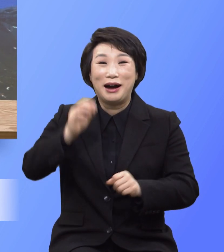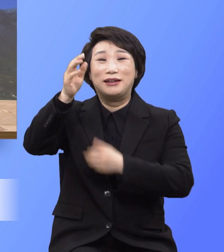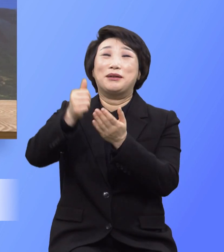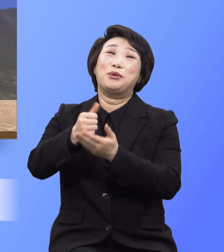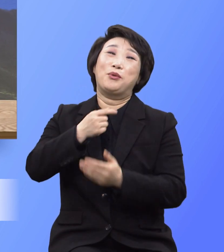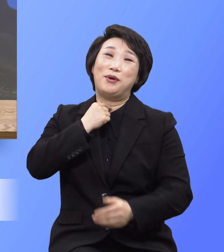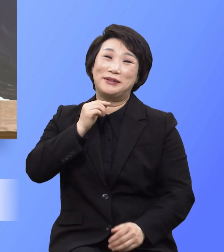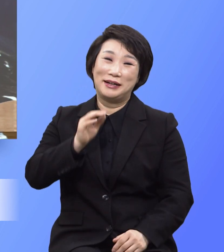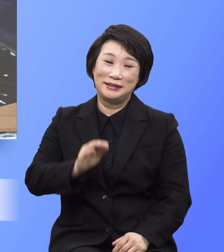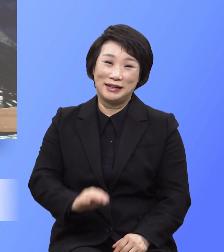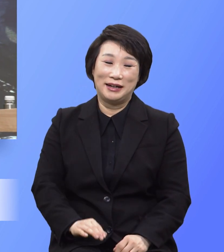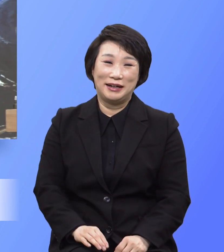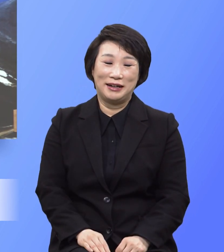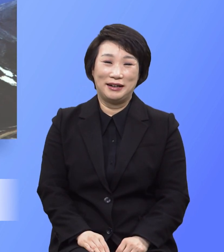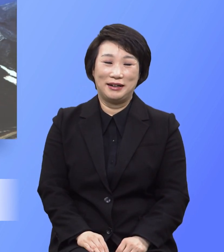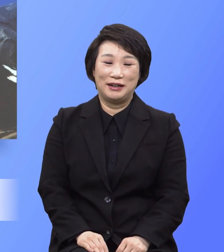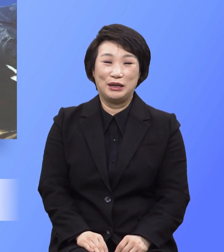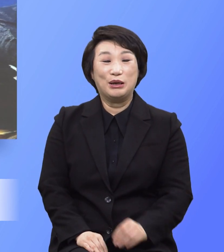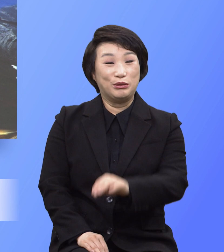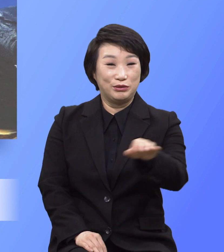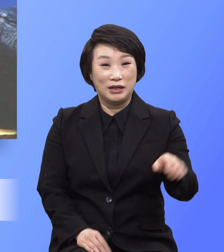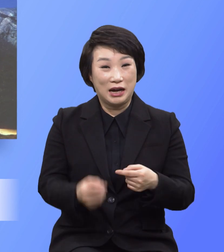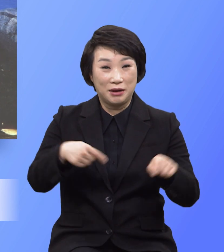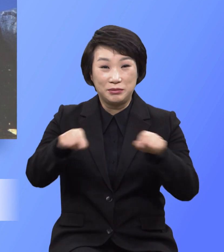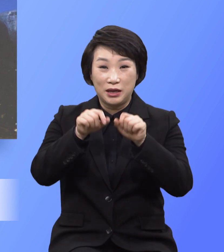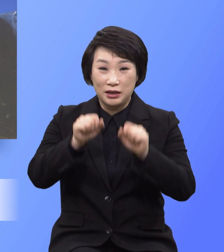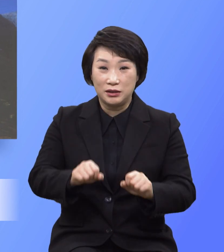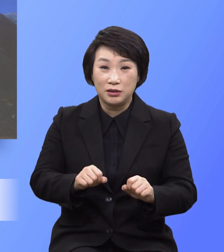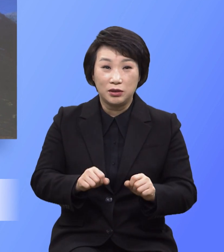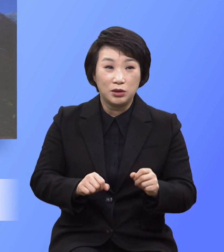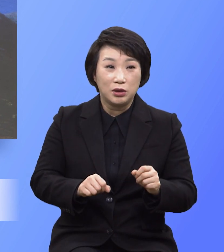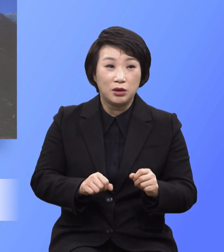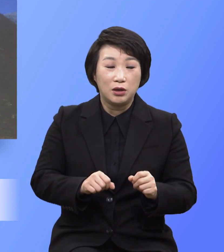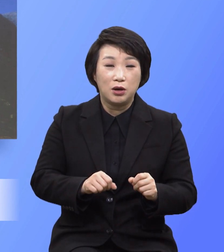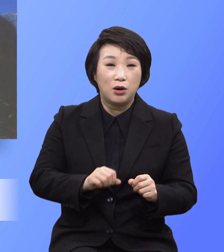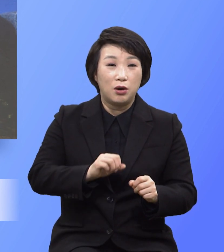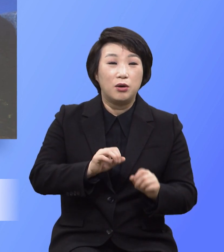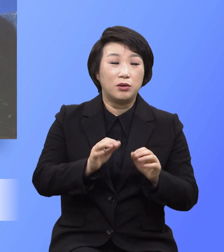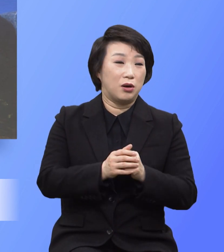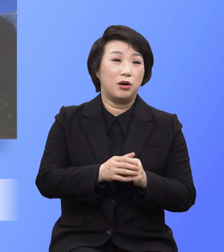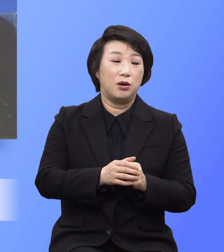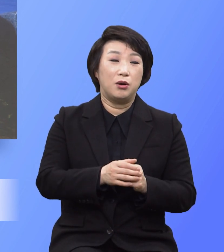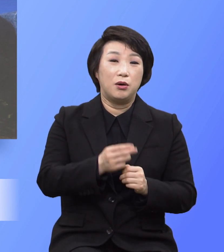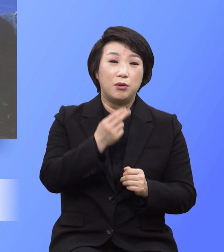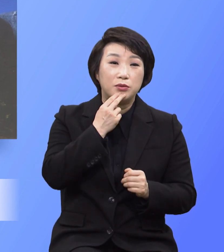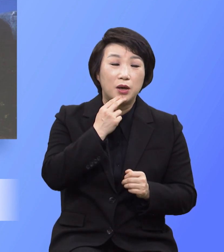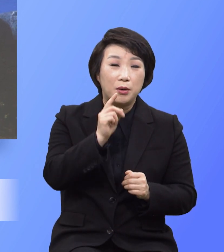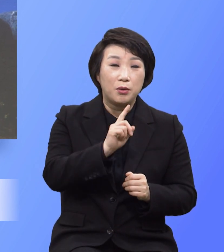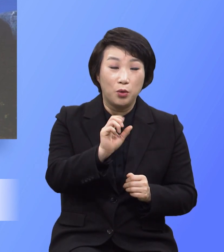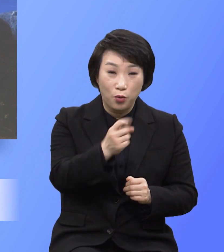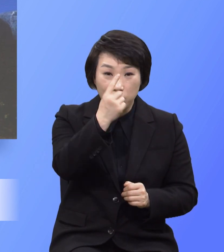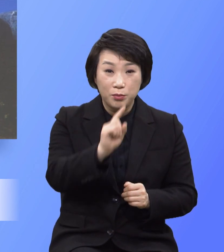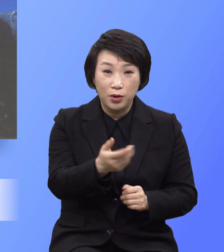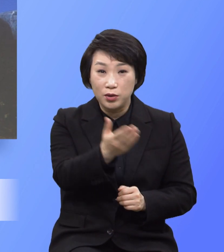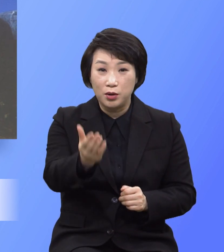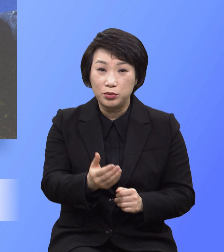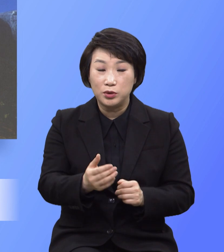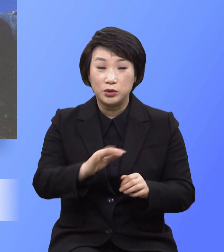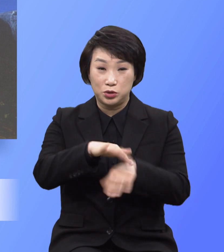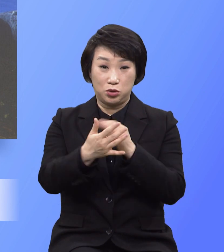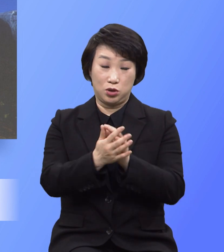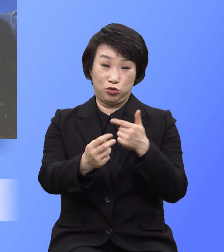하나님이 원하신다면 우리와 함께 있을 수 없는 것이 무엇이냐. 우리가 누가복음 16장에